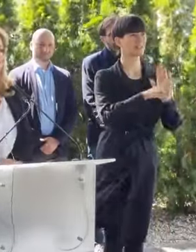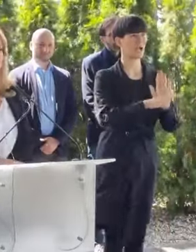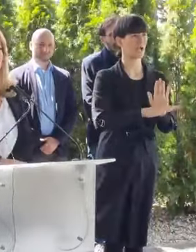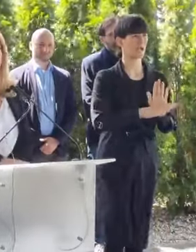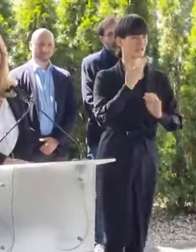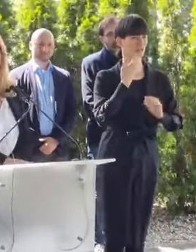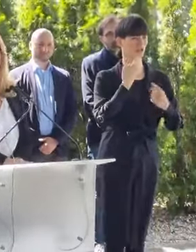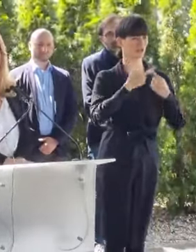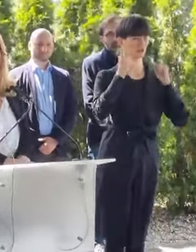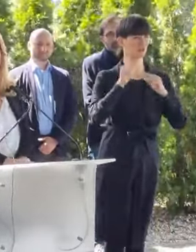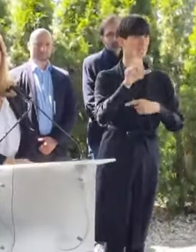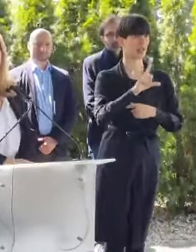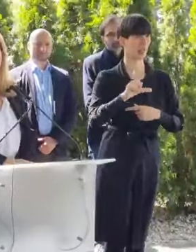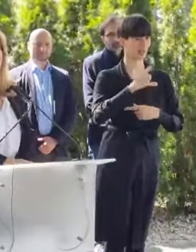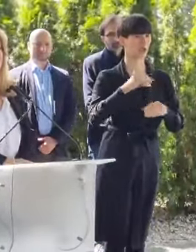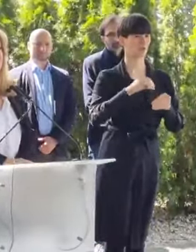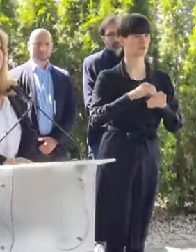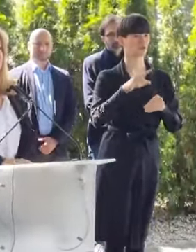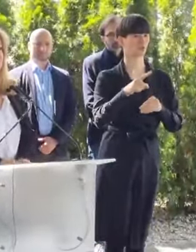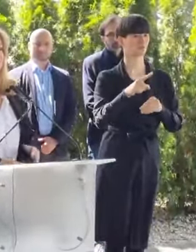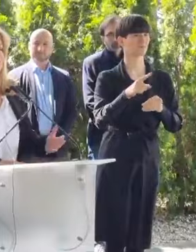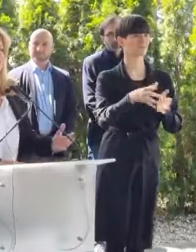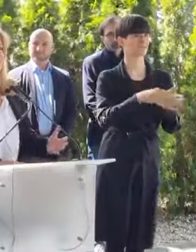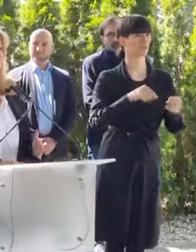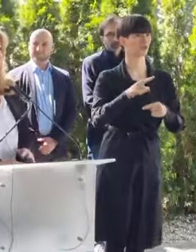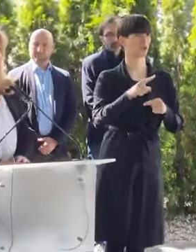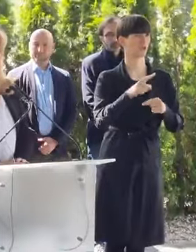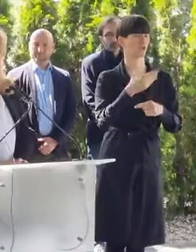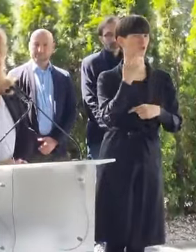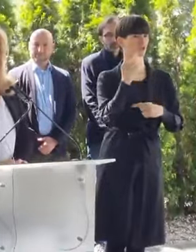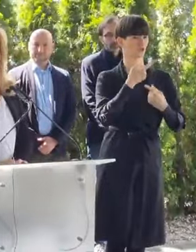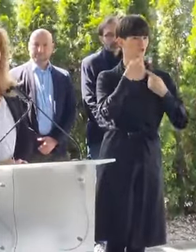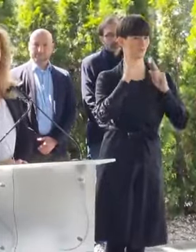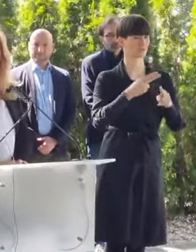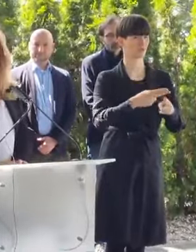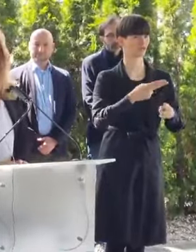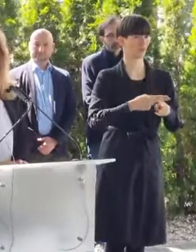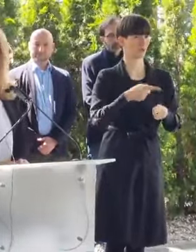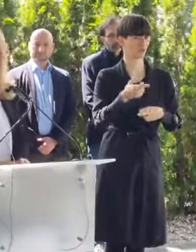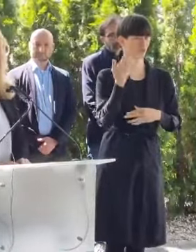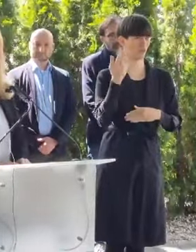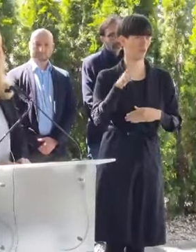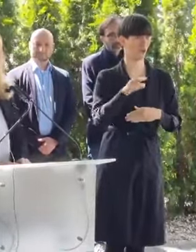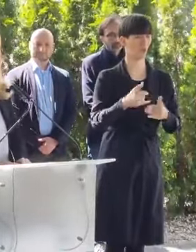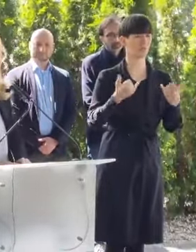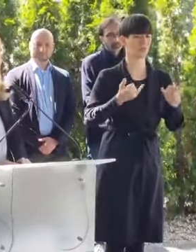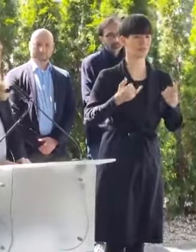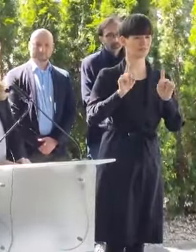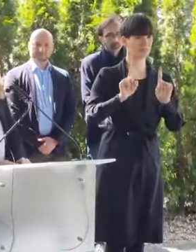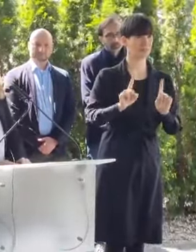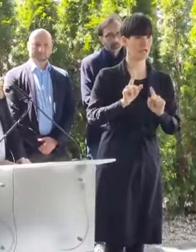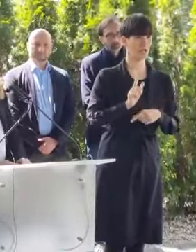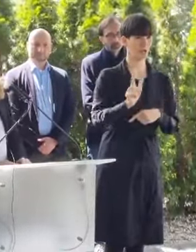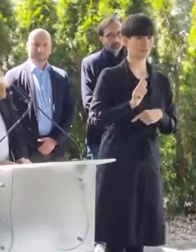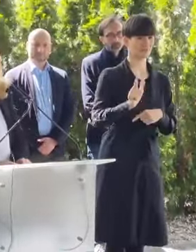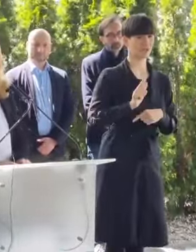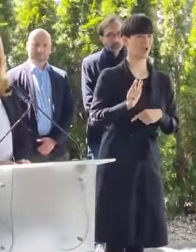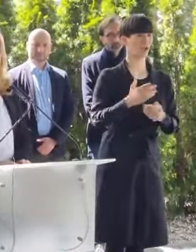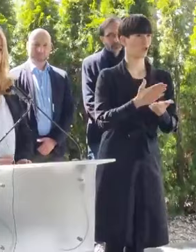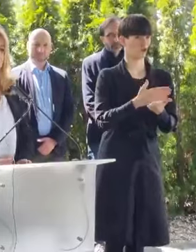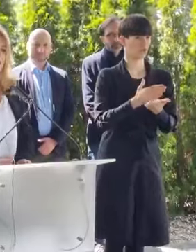začiatku vzniku československej štátnosti. Tak sme tam stáli vlastne už síce ako rozdelené krajiny, ako suverénne krajiny, ale